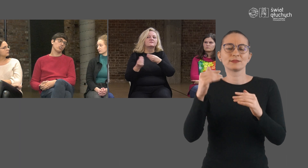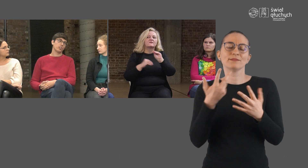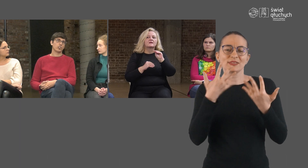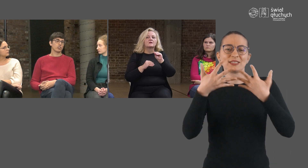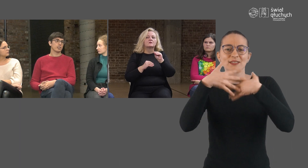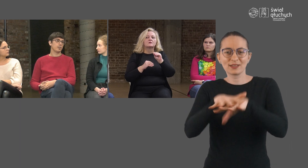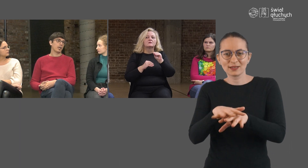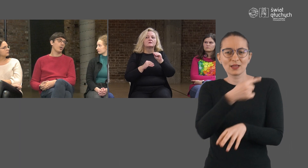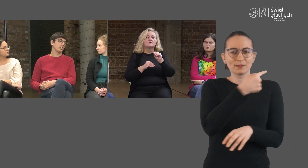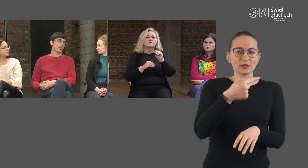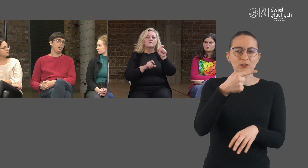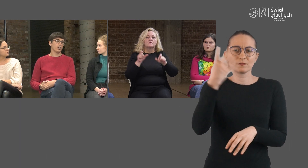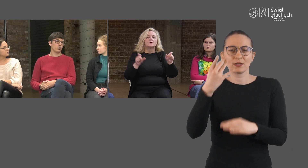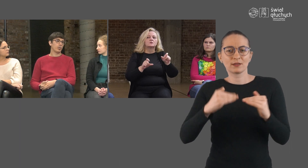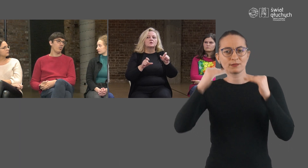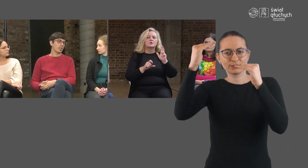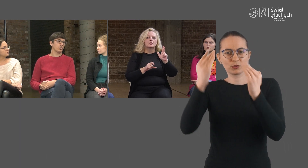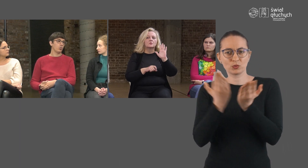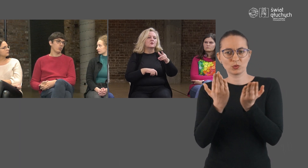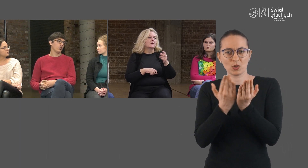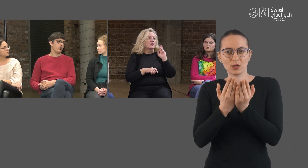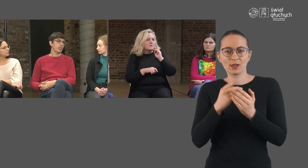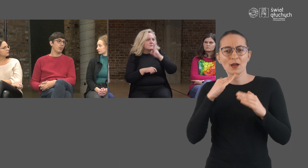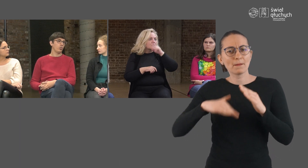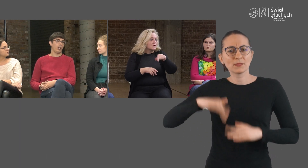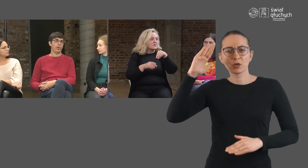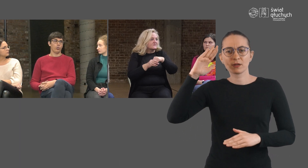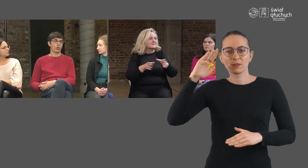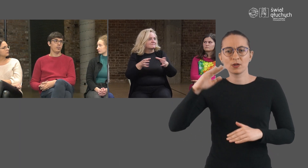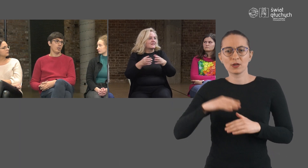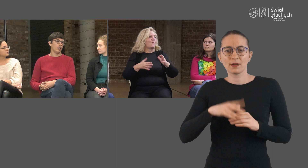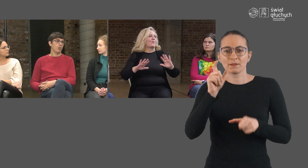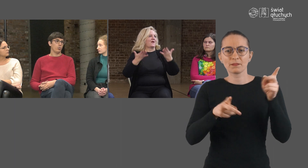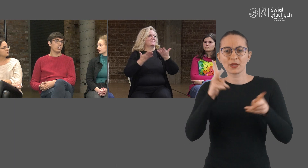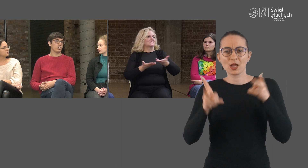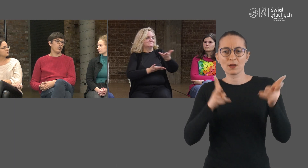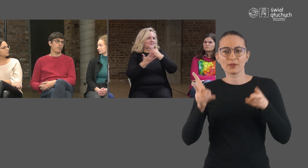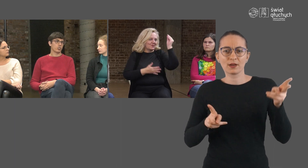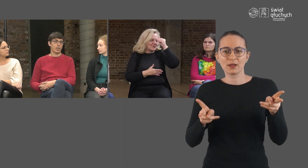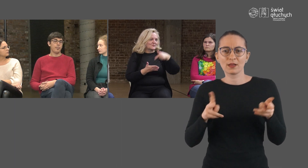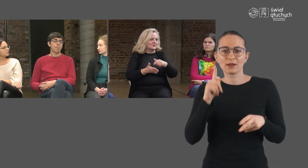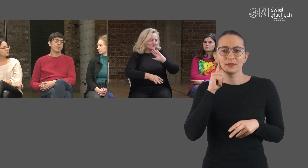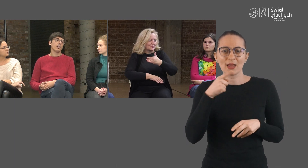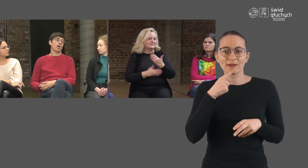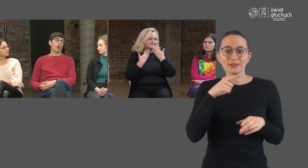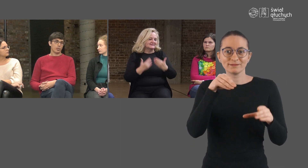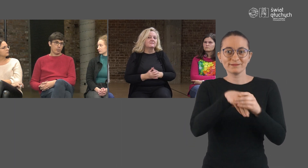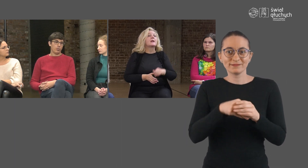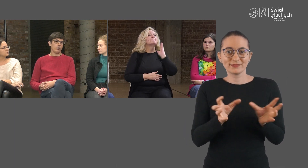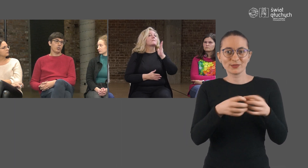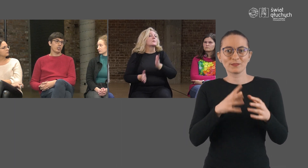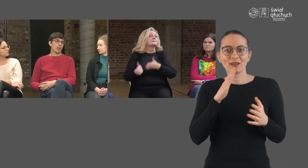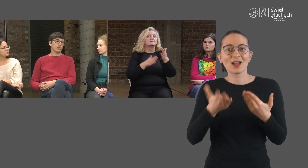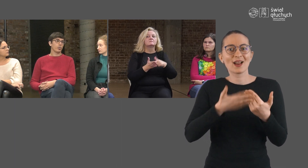większością z paroma osobami, którzy mają wadę słuchu. Dzięki temu lepiej mogłem uczyć się w szkole.